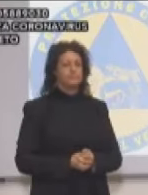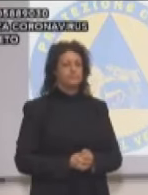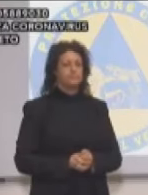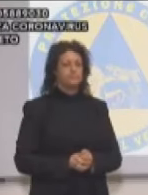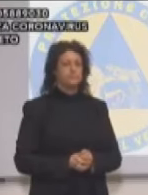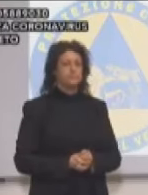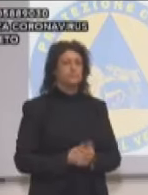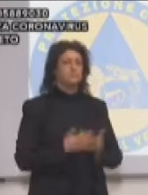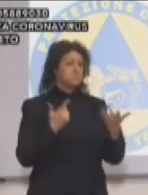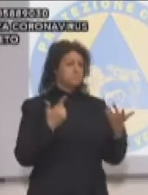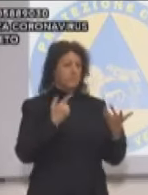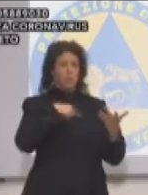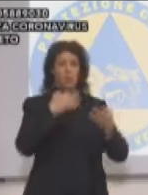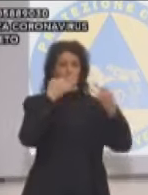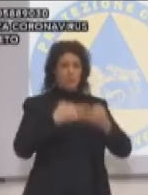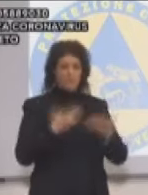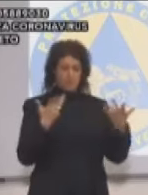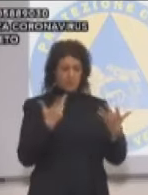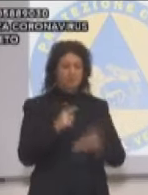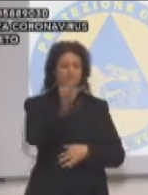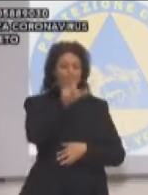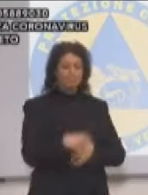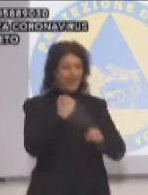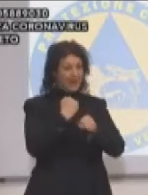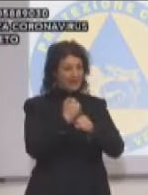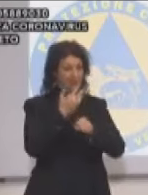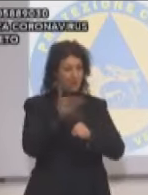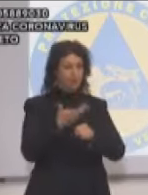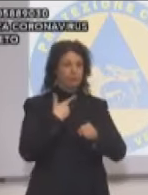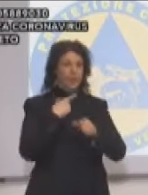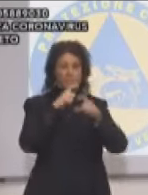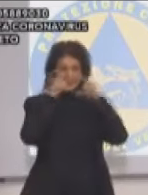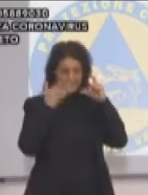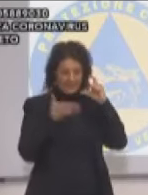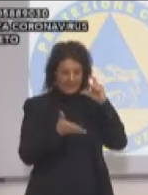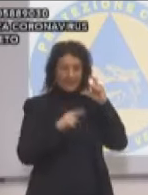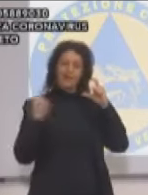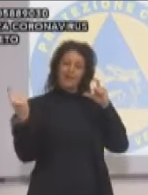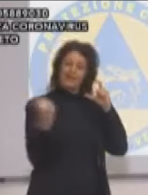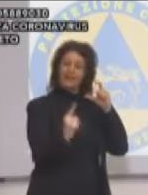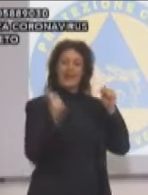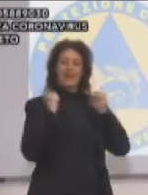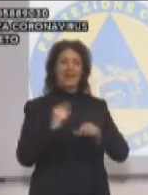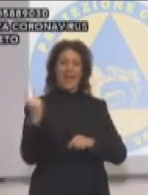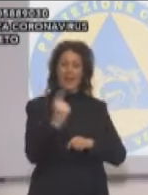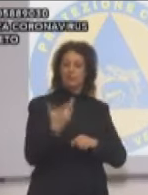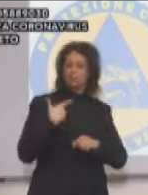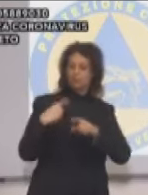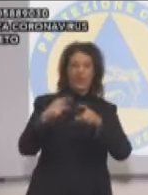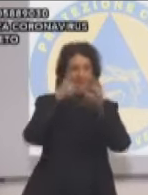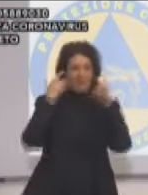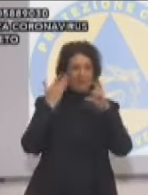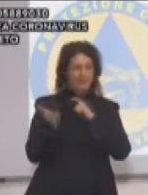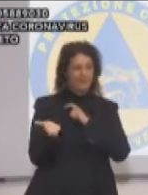alla sua protezione individuale c'era mascherina e diciamo il cliente altrettanto la sua protezione di vaira mascherina